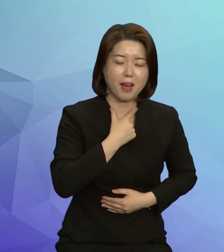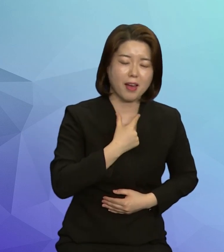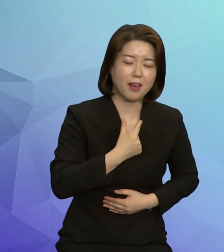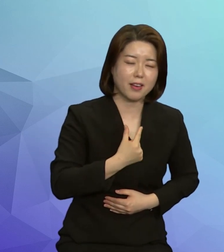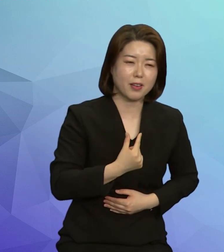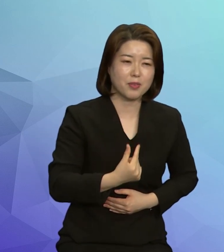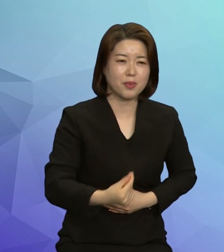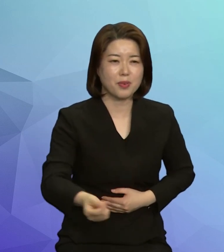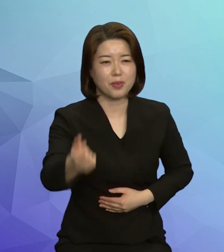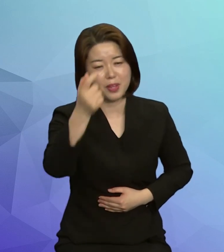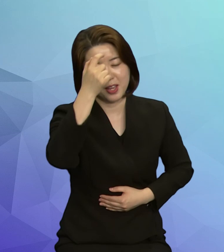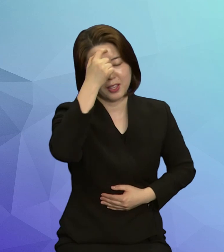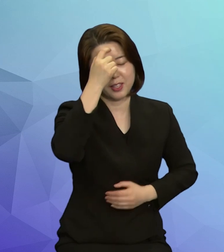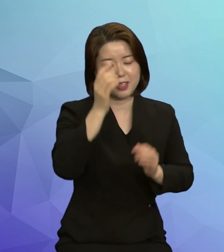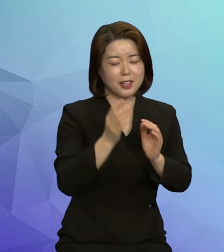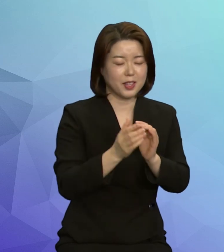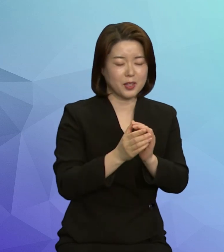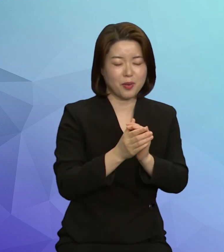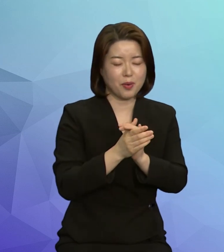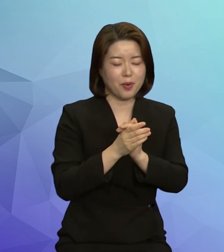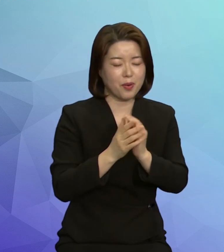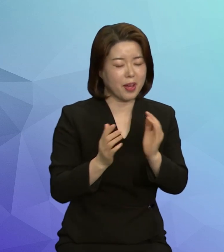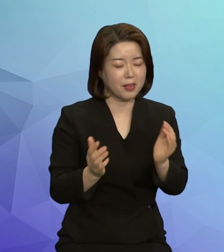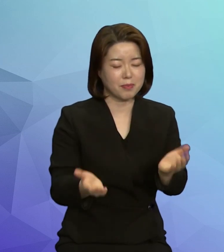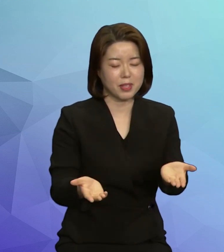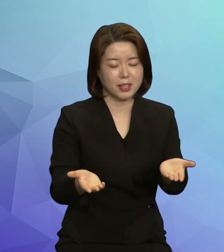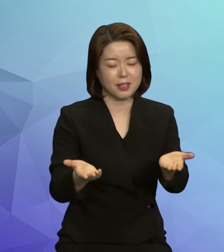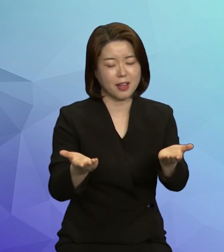원하고 바라고